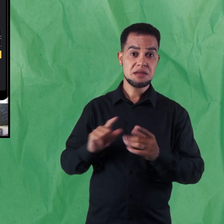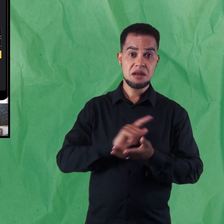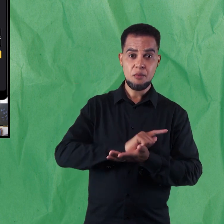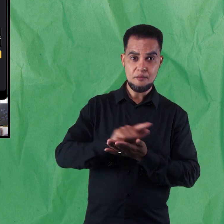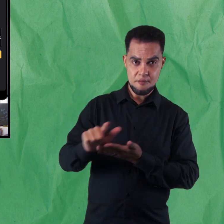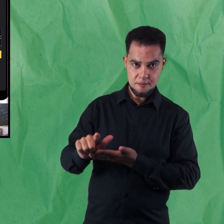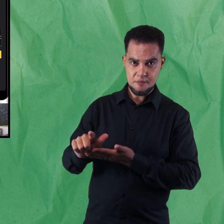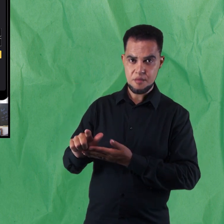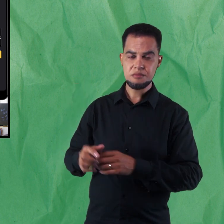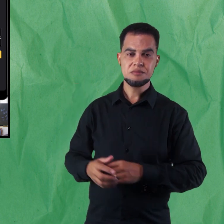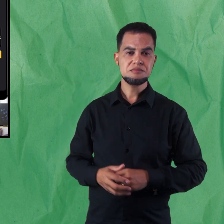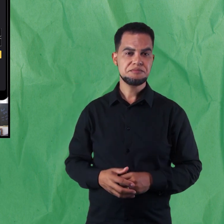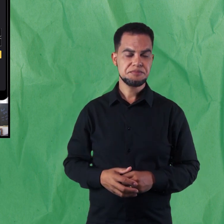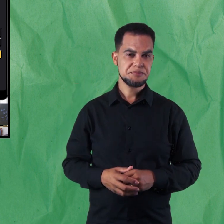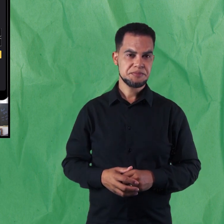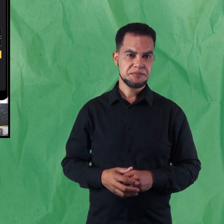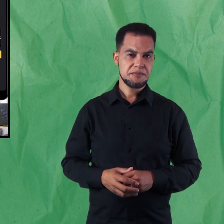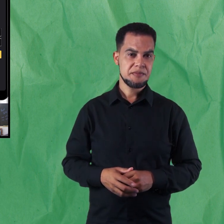em branco